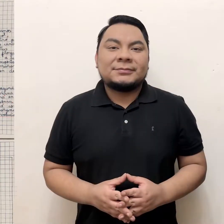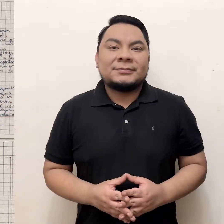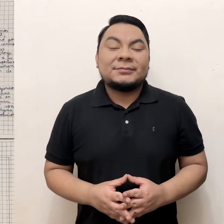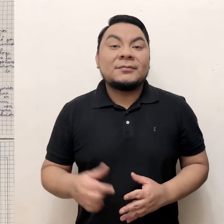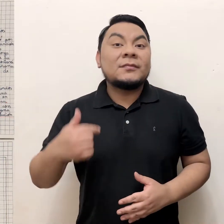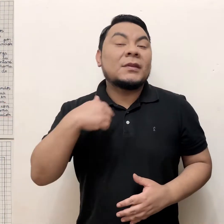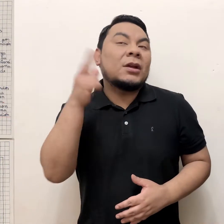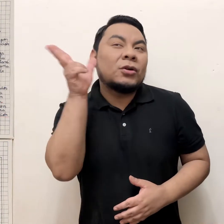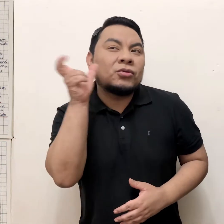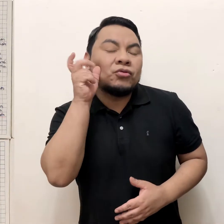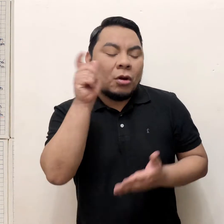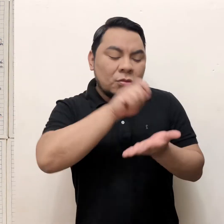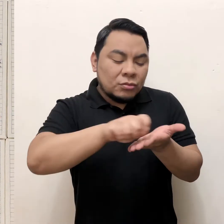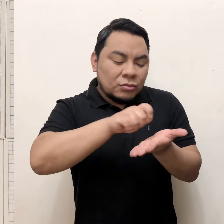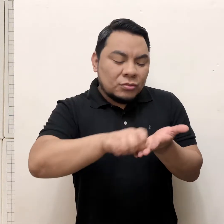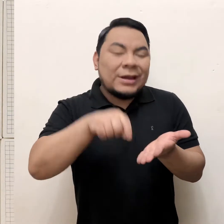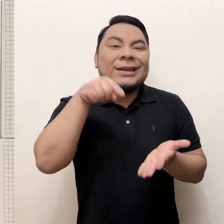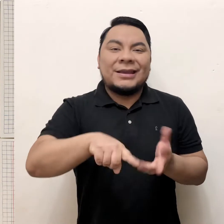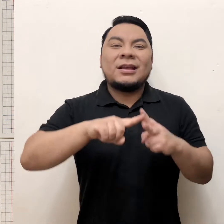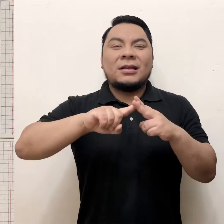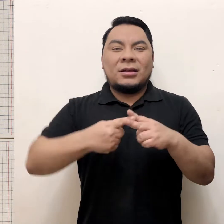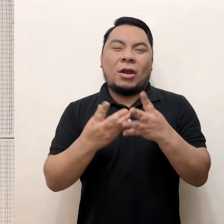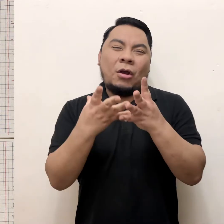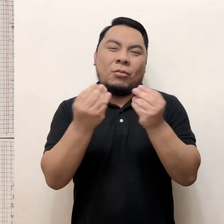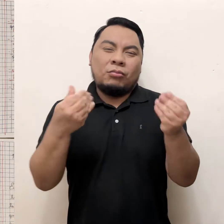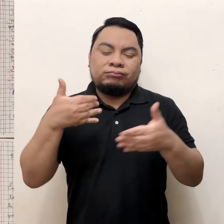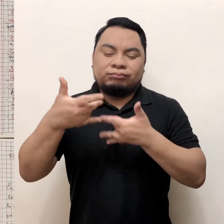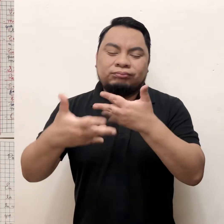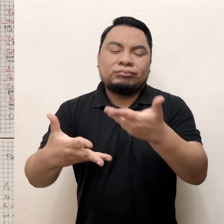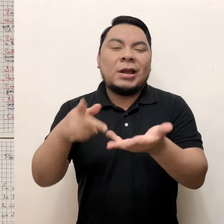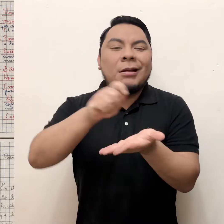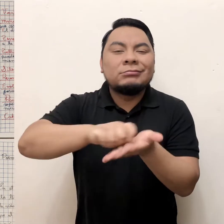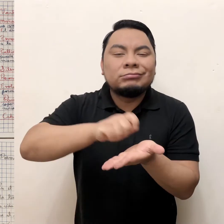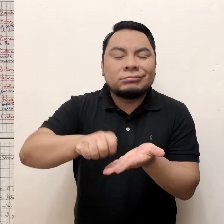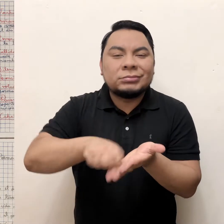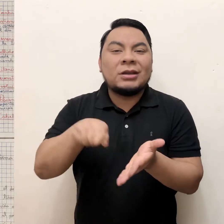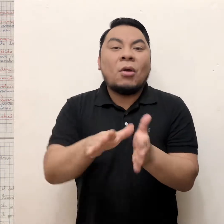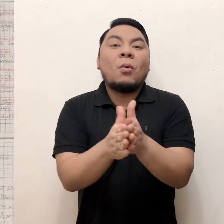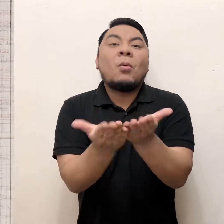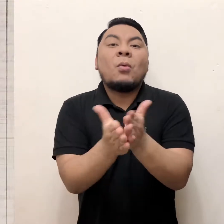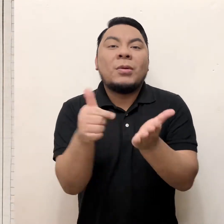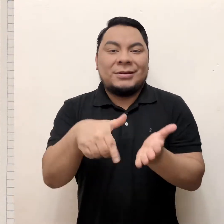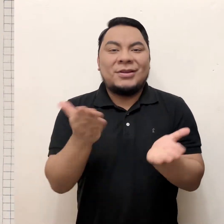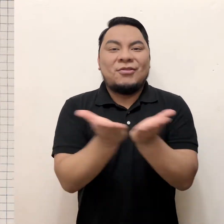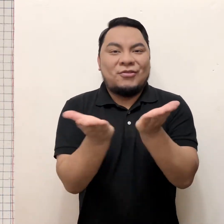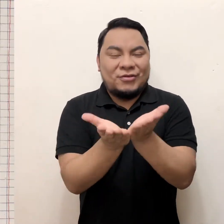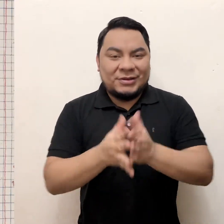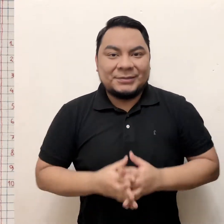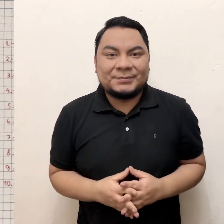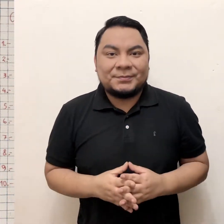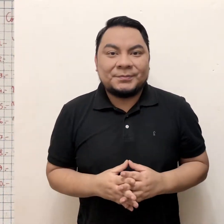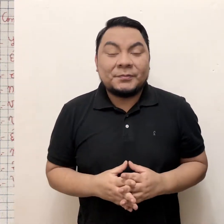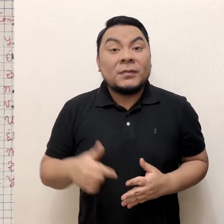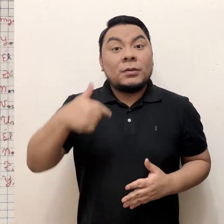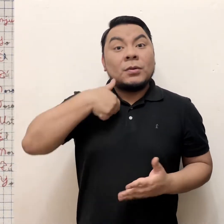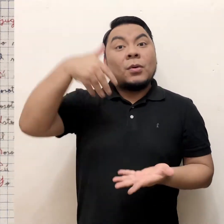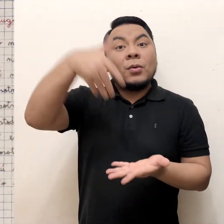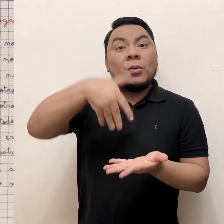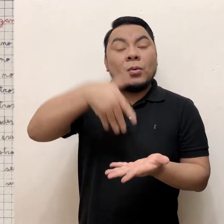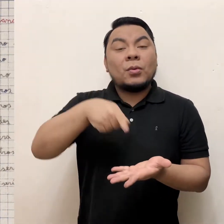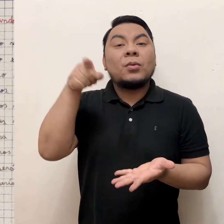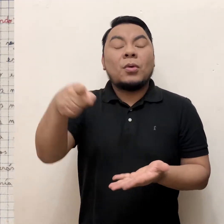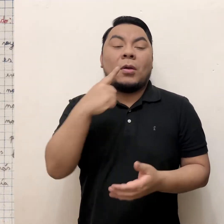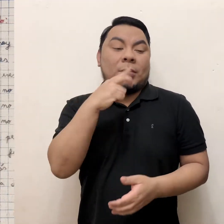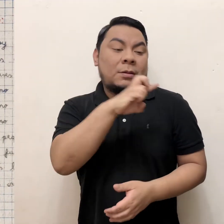Con dictado, inicia una serie de trabajos en formato de cuaderno escolar. Estudié la primaria y